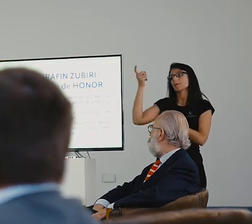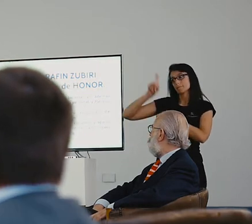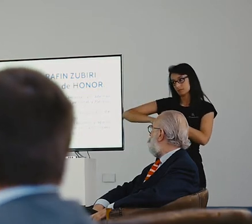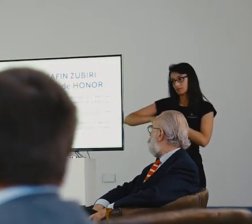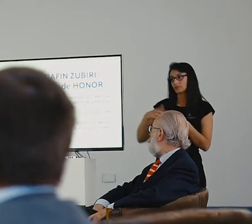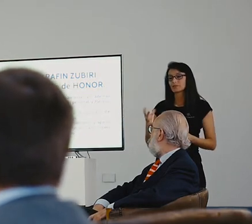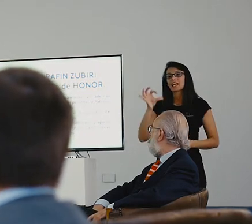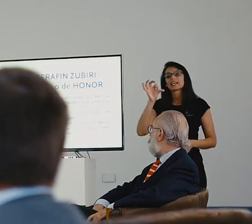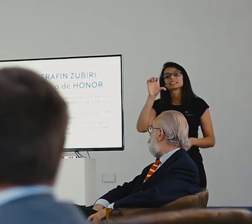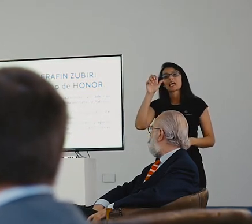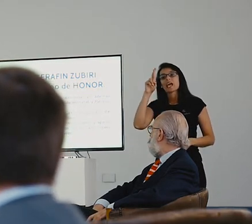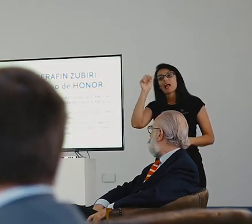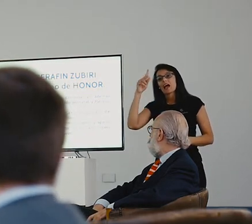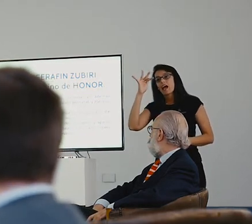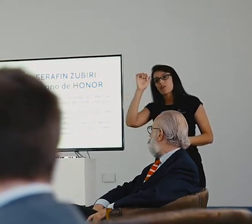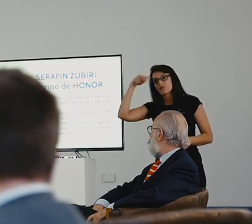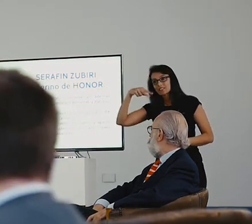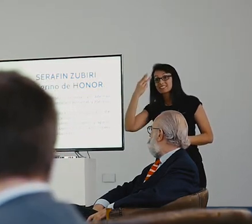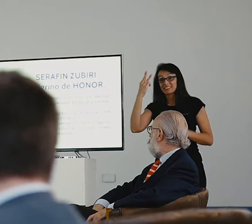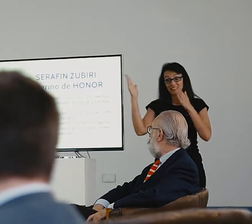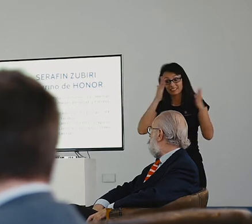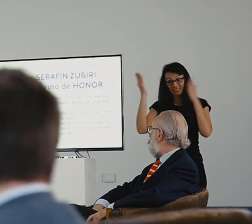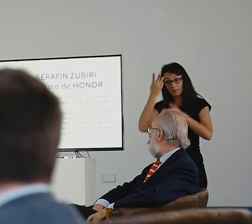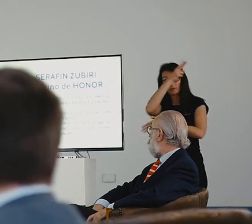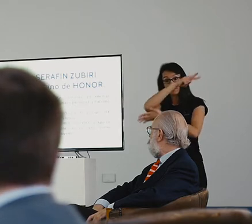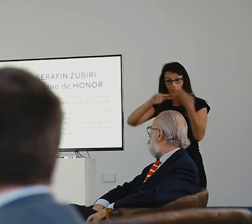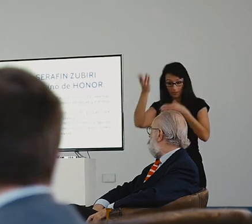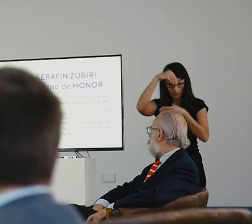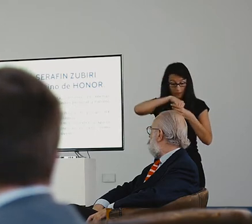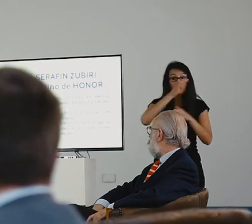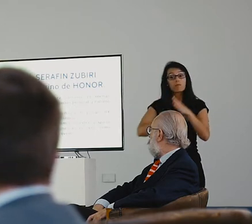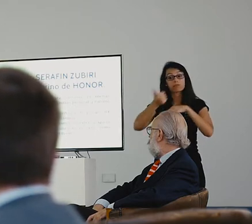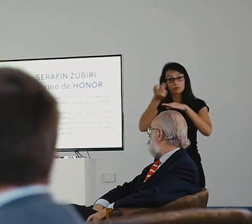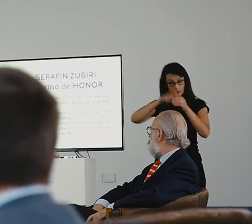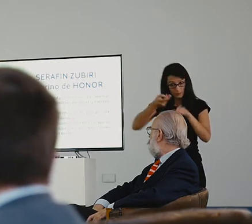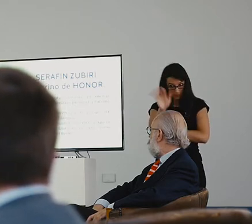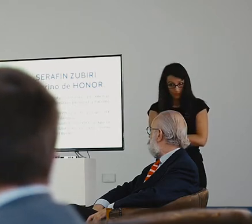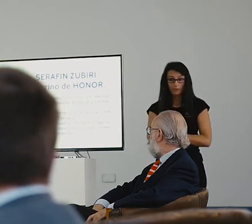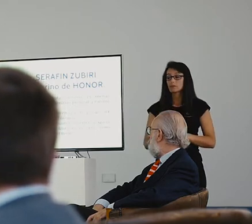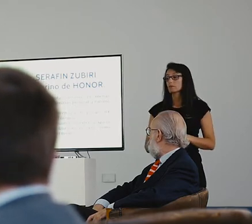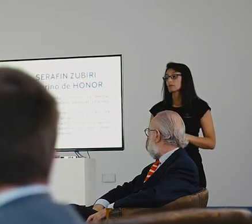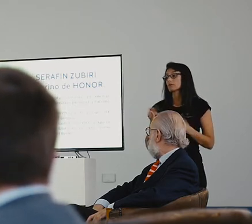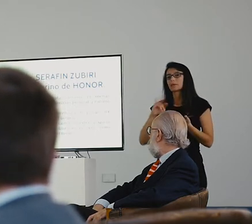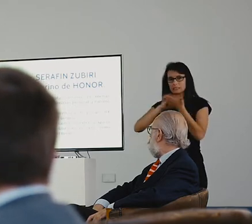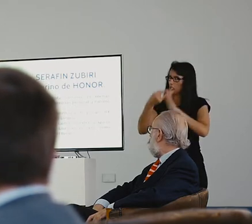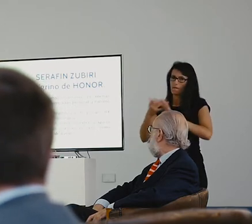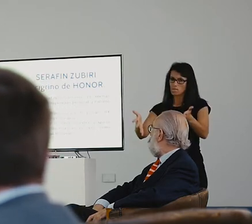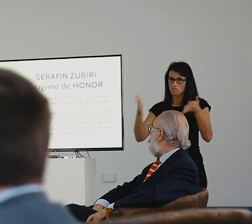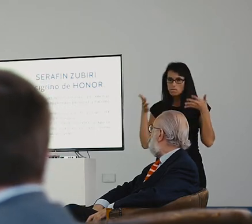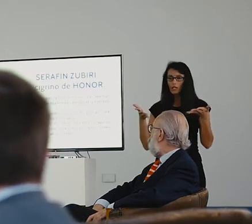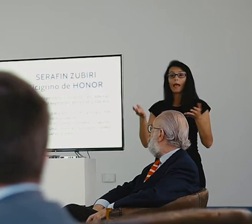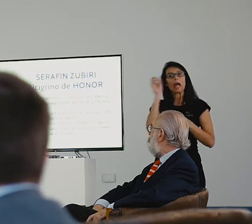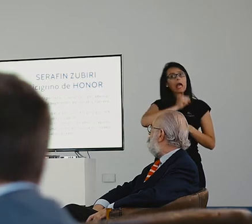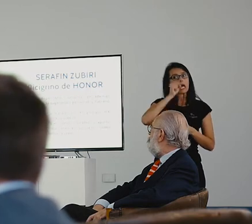Bueno, Serafín, por supuesto, viene con nosotros en las tres etapas gallegas, es también patrono de Funteso y muy tecnológico, aparte de cantar,